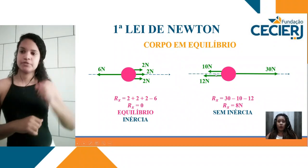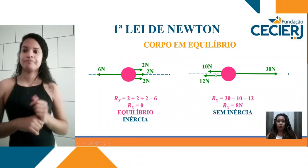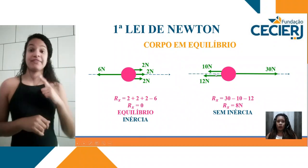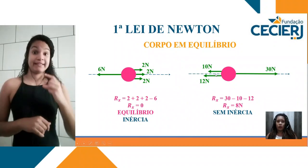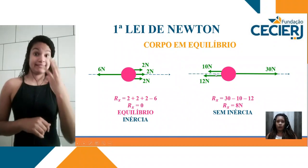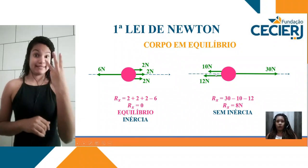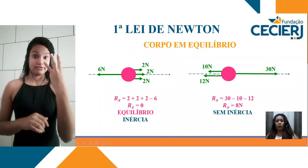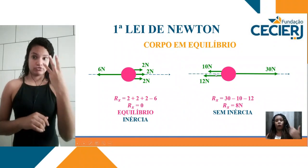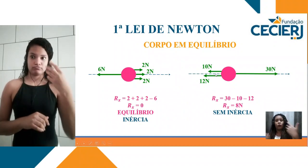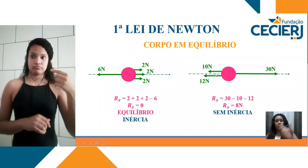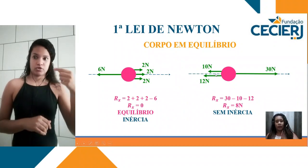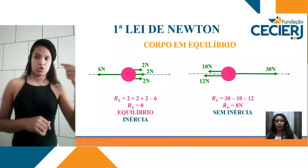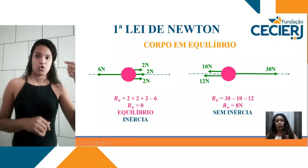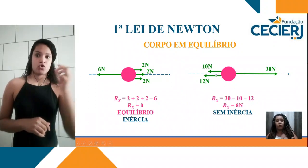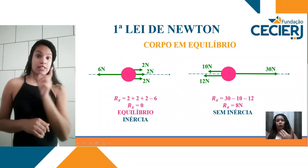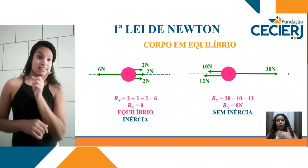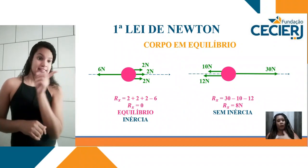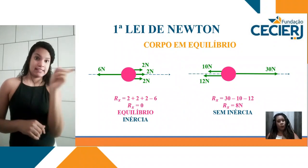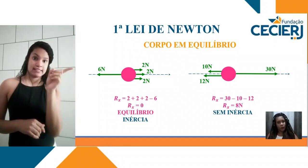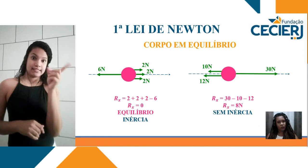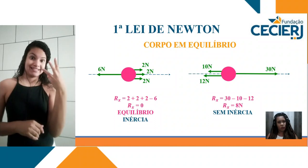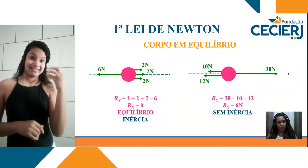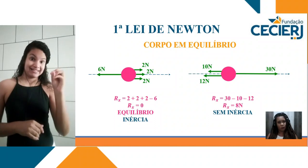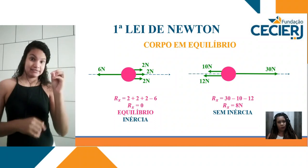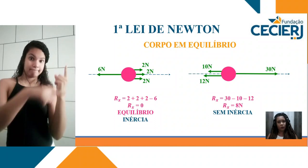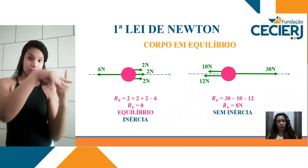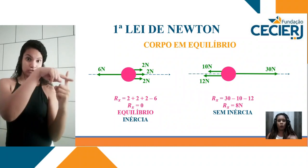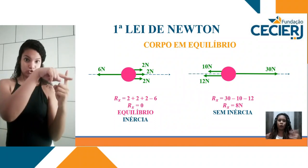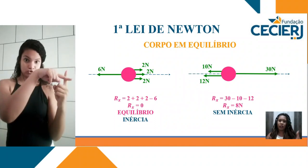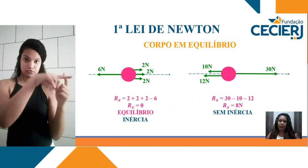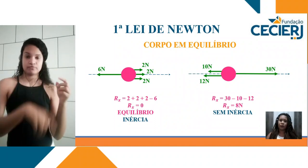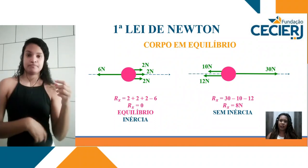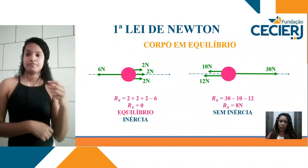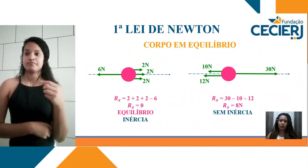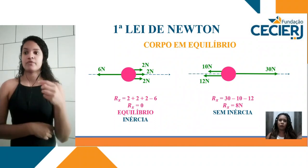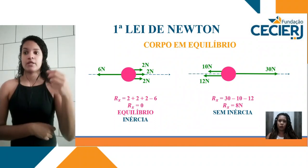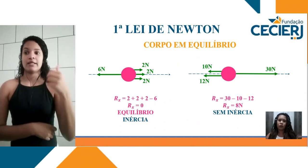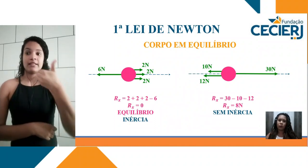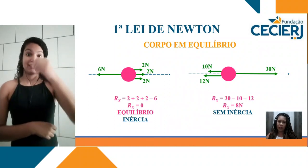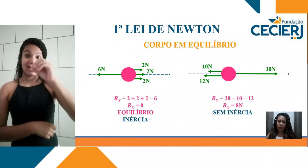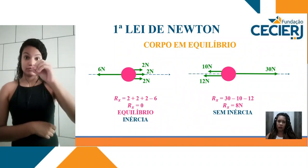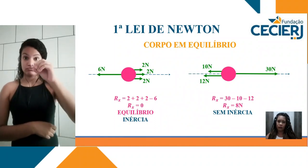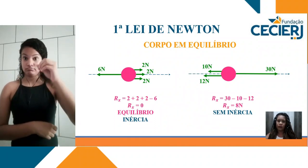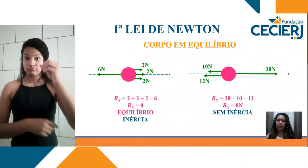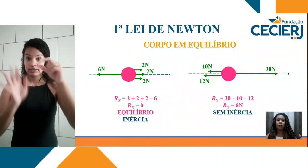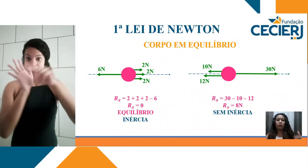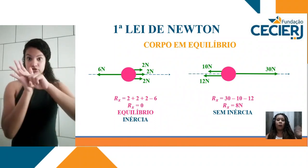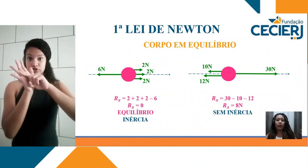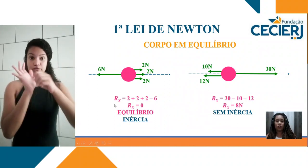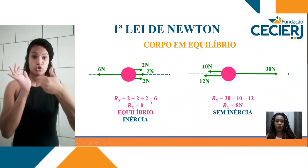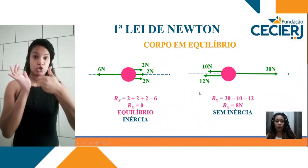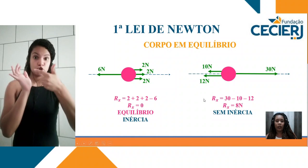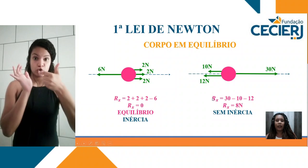3 vetores. Um de 30 apontando para o lado positivo, um de 10 para o negativo e outro de 12 para o negativo. Então,